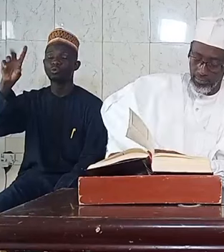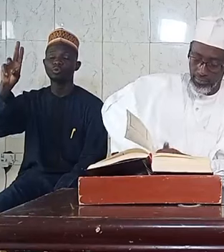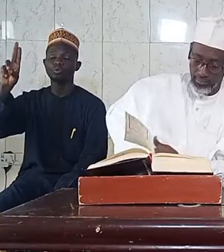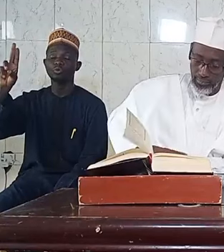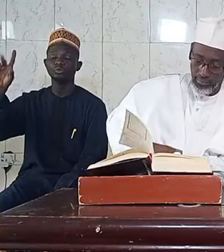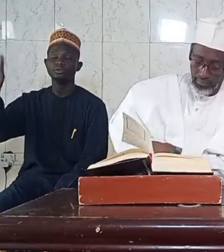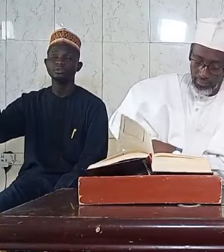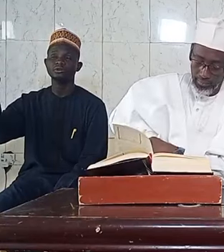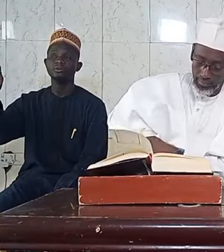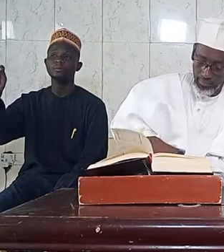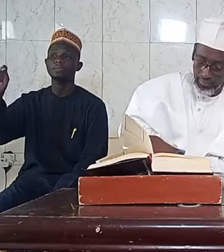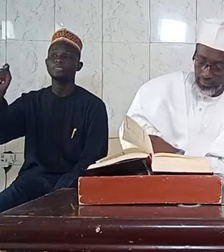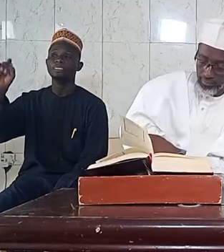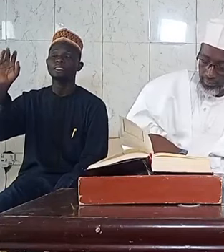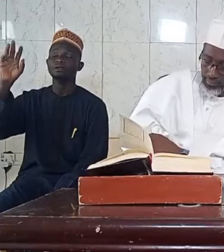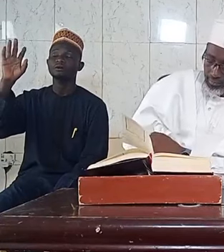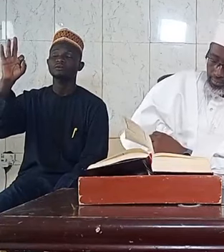الطاغوت